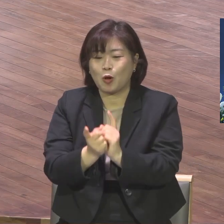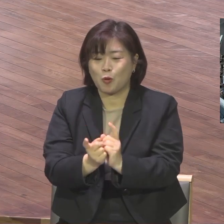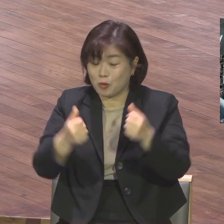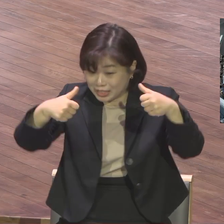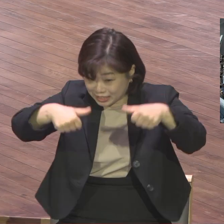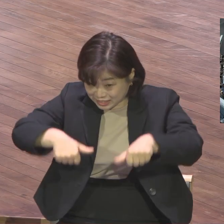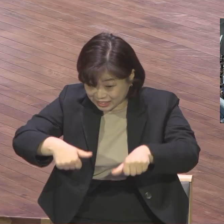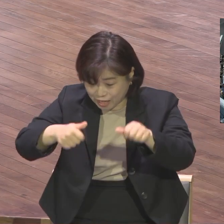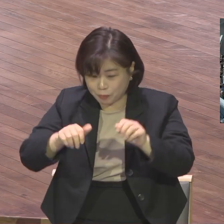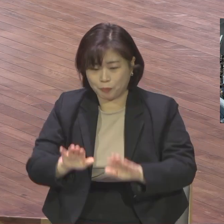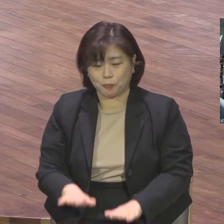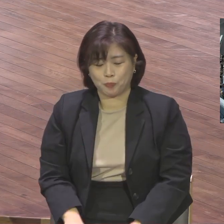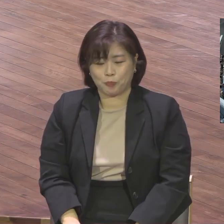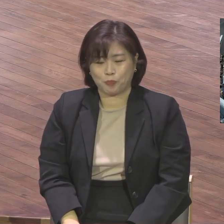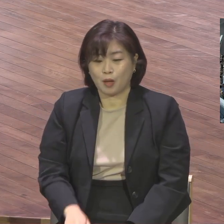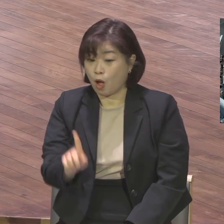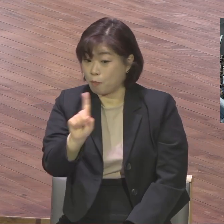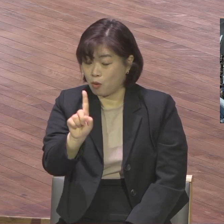시작합시다.